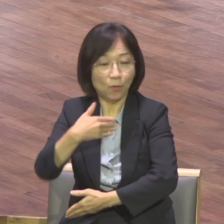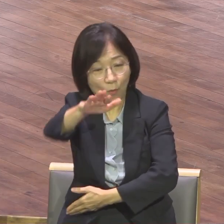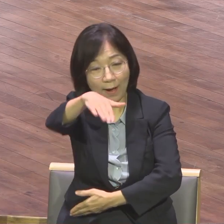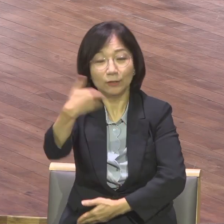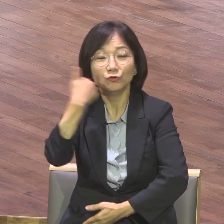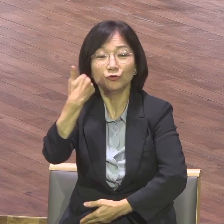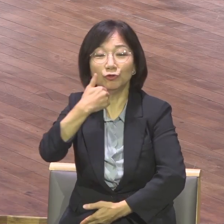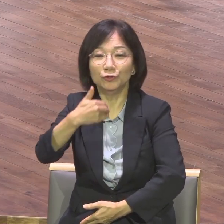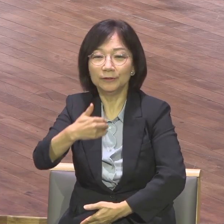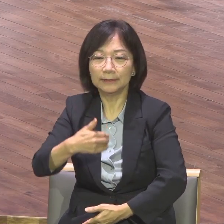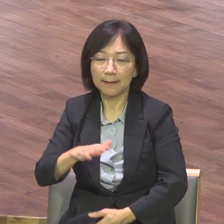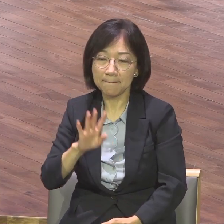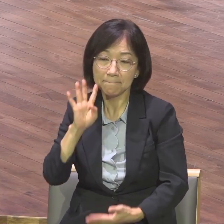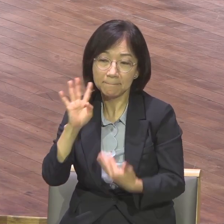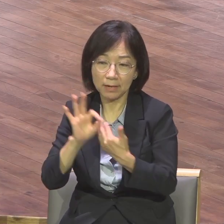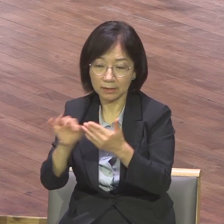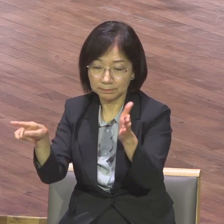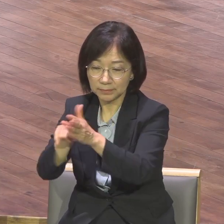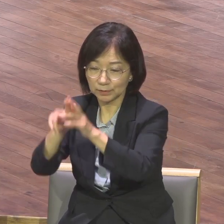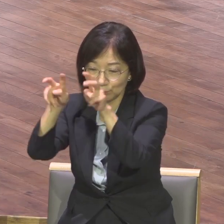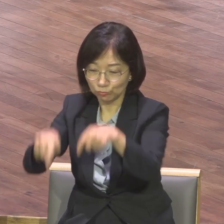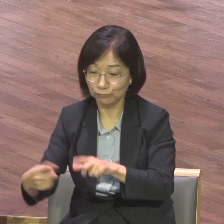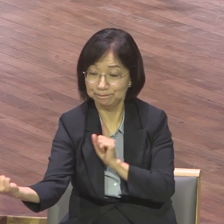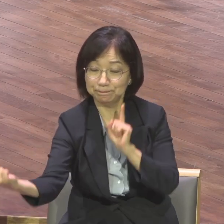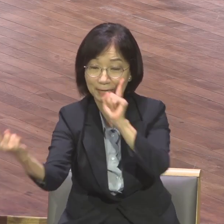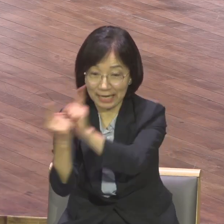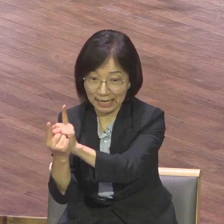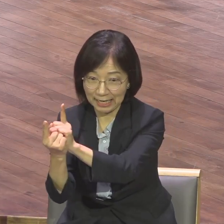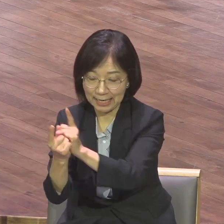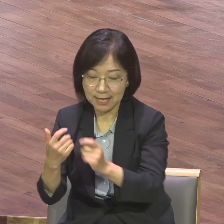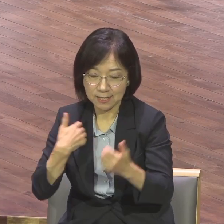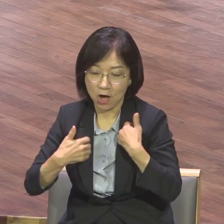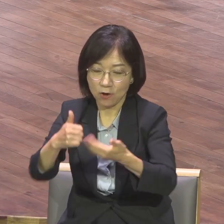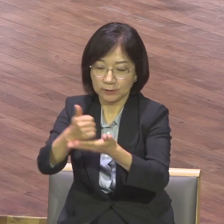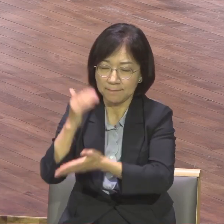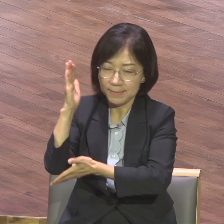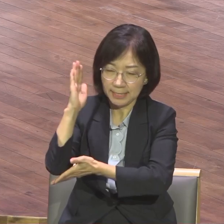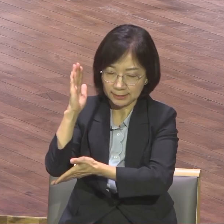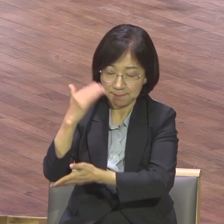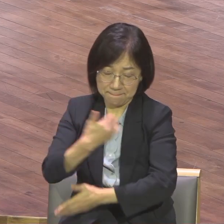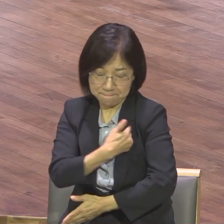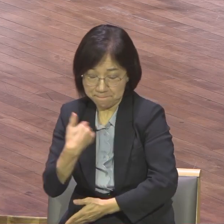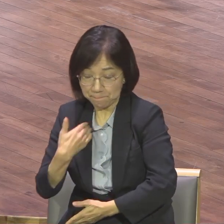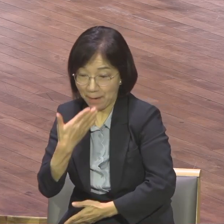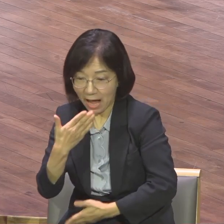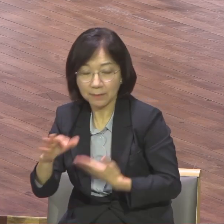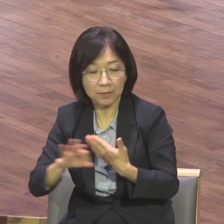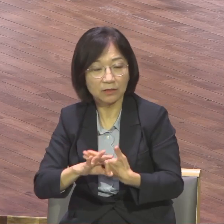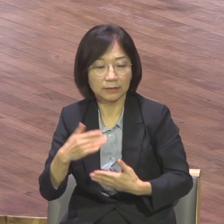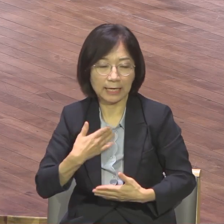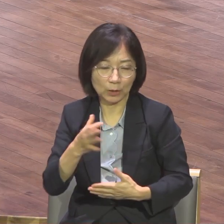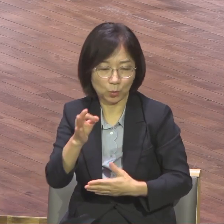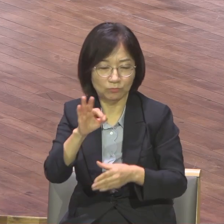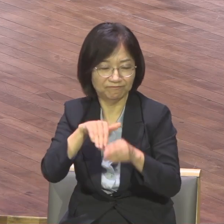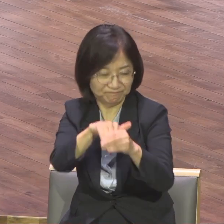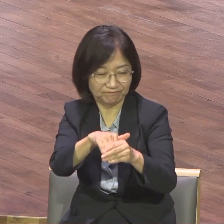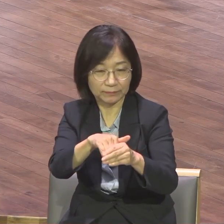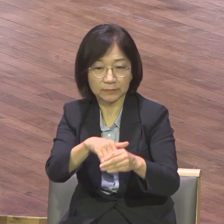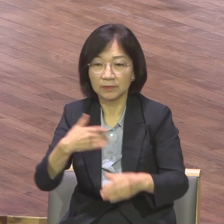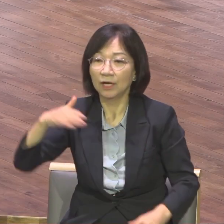영접 메시지 불신자에게 복음을 증거 영접 메시지 하실 목사님 나오시면 제가 상금 드리겠다고 나오고 싶어.